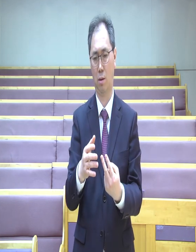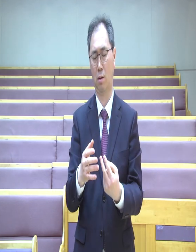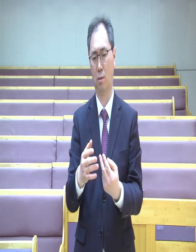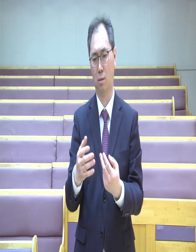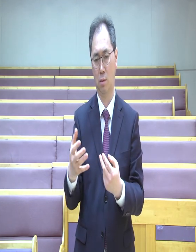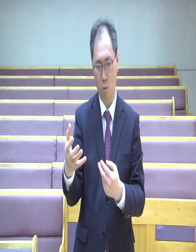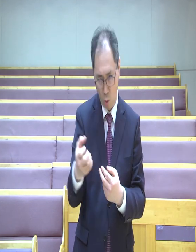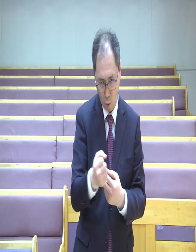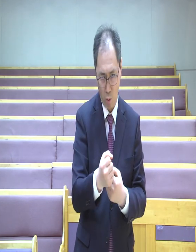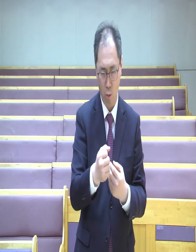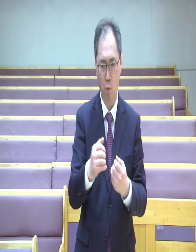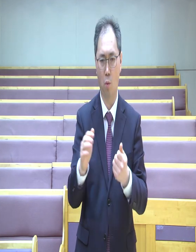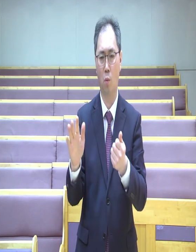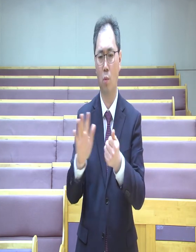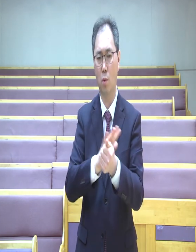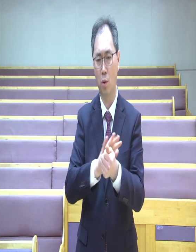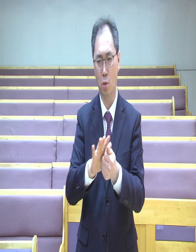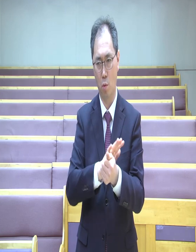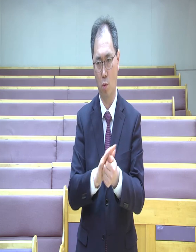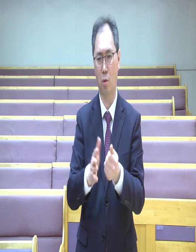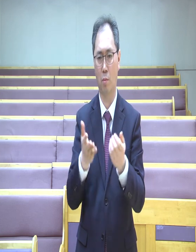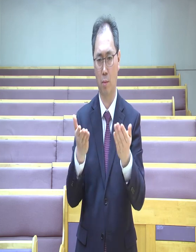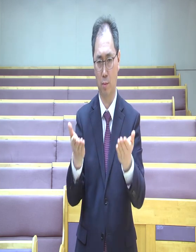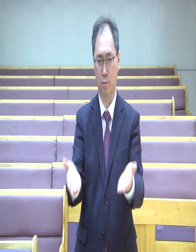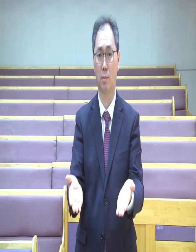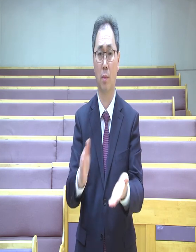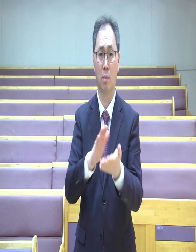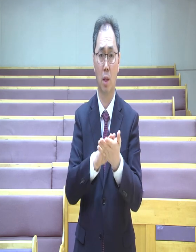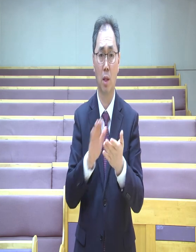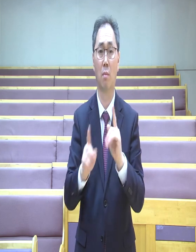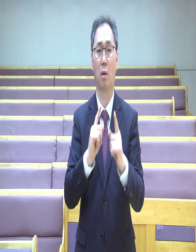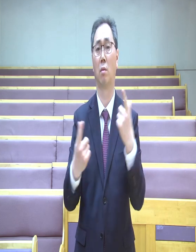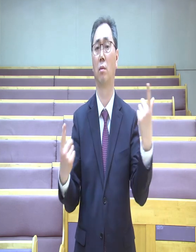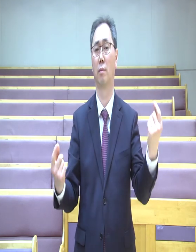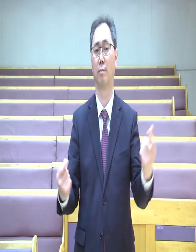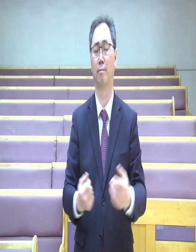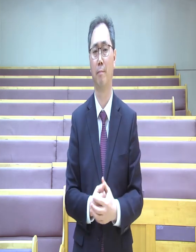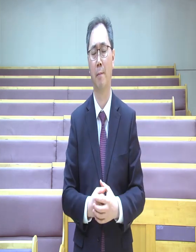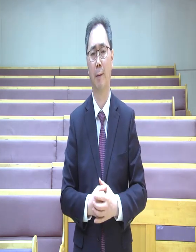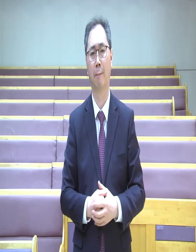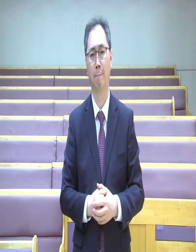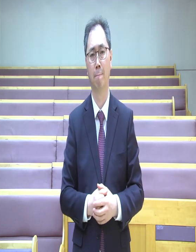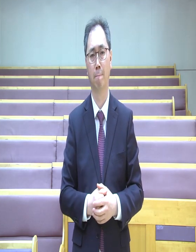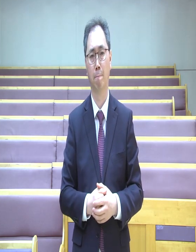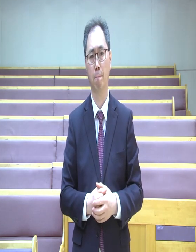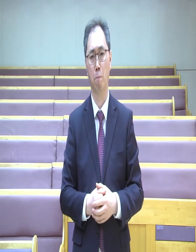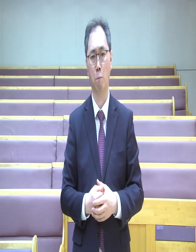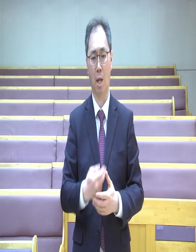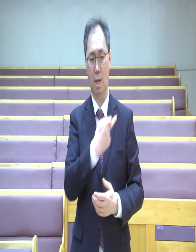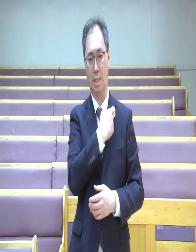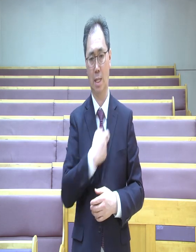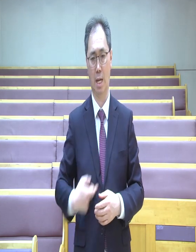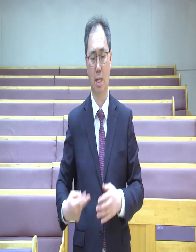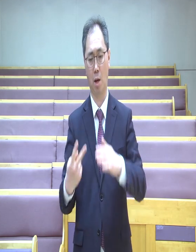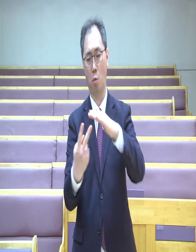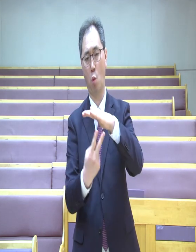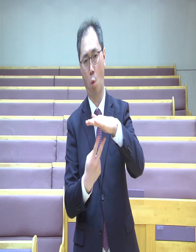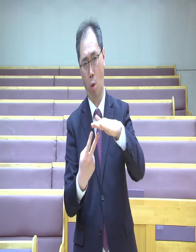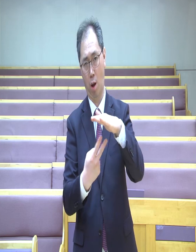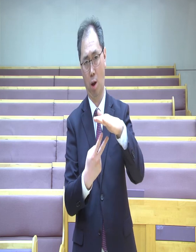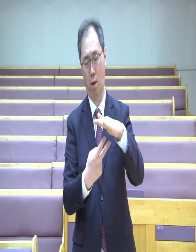하면 어머님이시여, 이런 정도의 표현이라 할 수 있겠죠. 그리고 제자 요한을